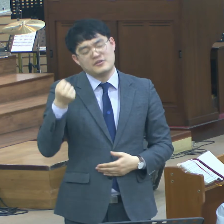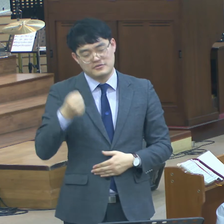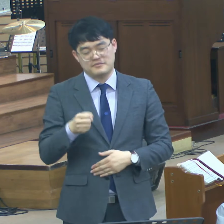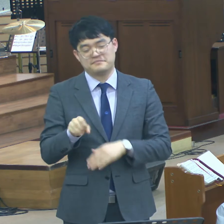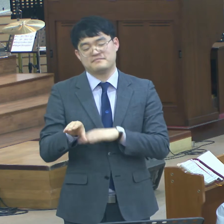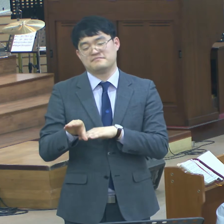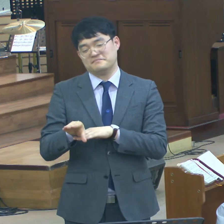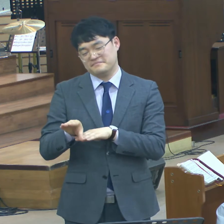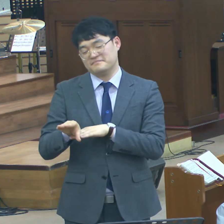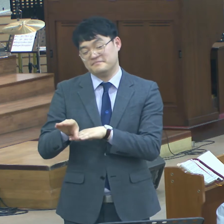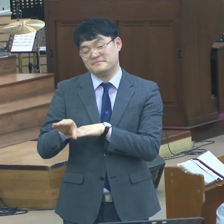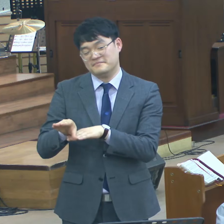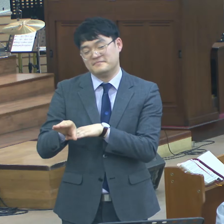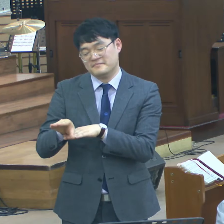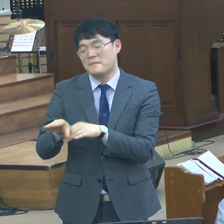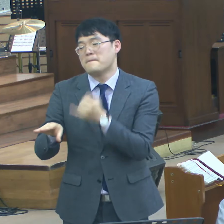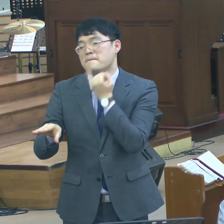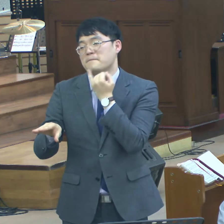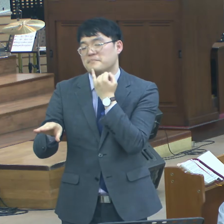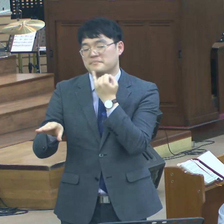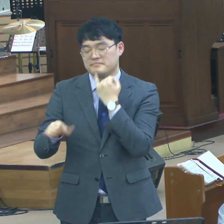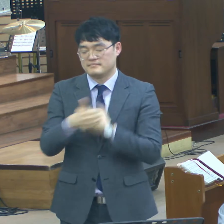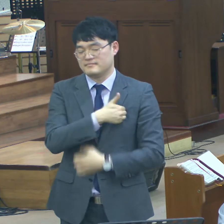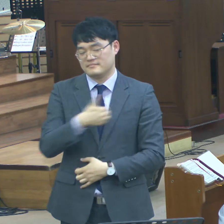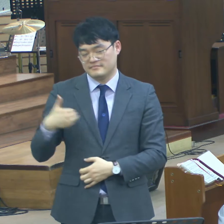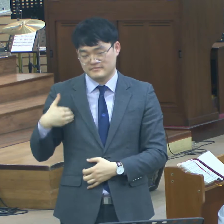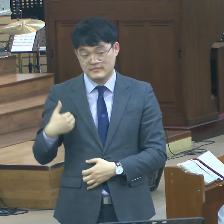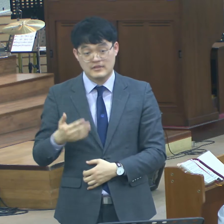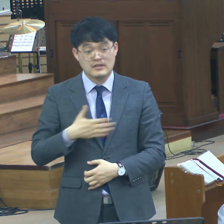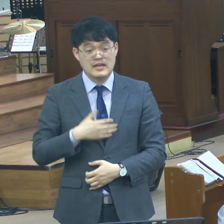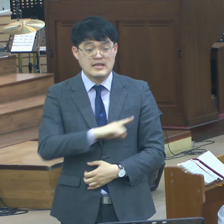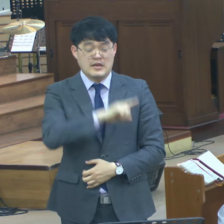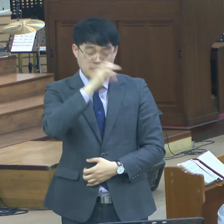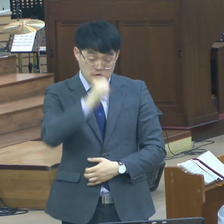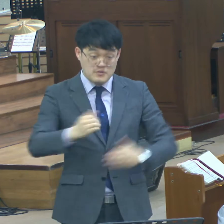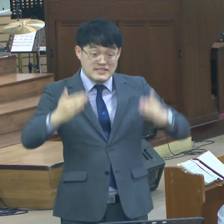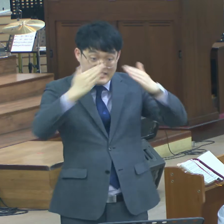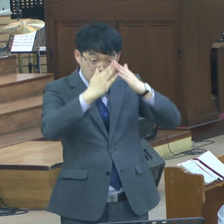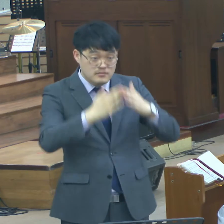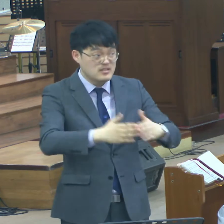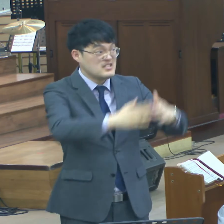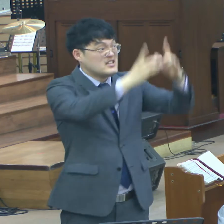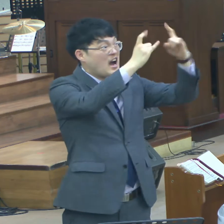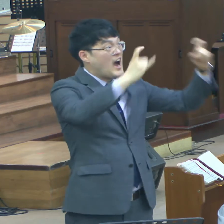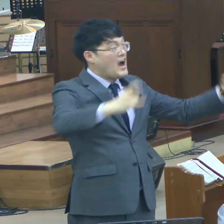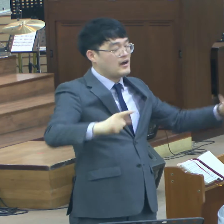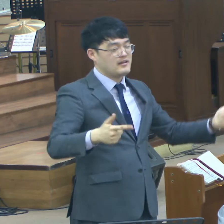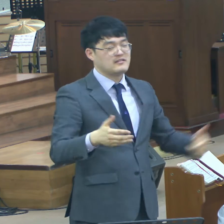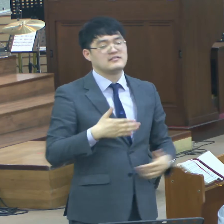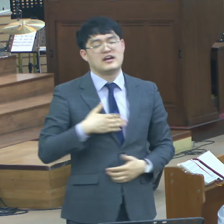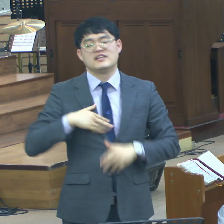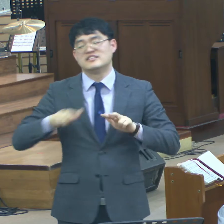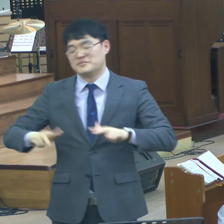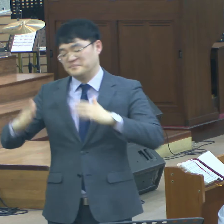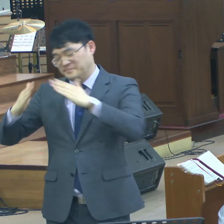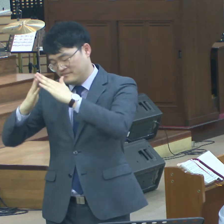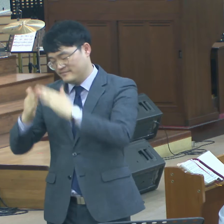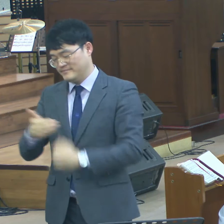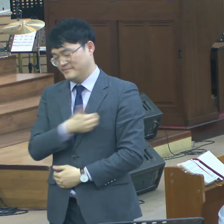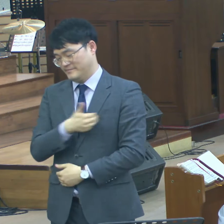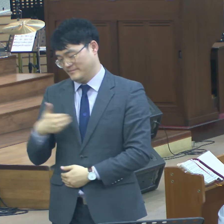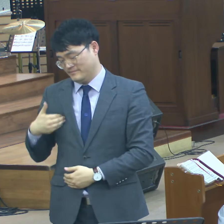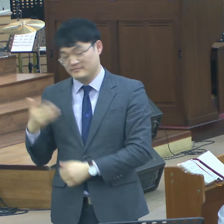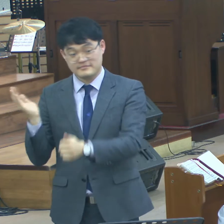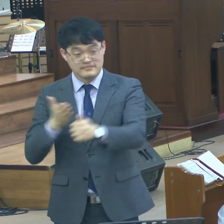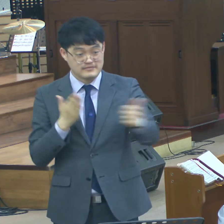차예요. 제일 안락한 집은 어느 집이에요? 내가 사는 집이에요. 자족하시기를 바랍니다. 최고로